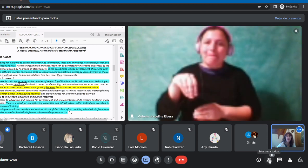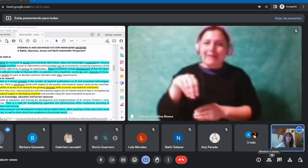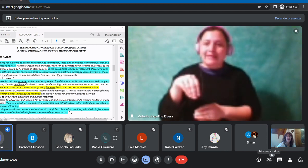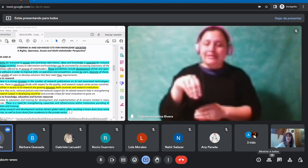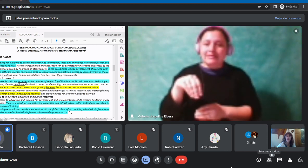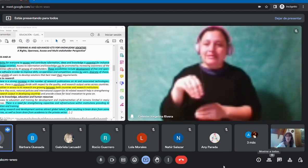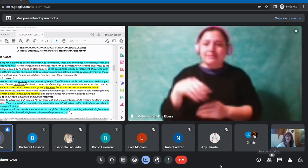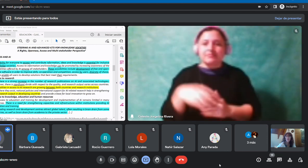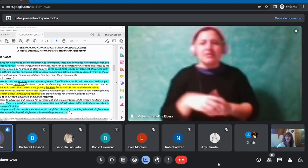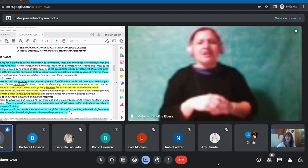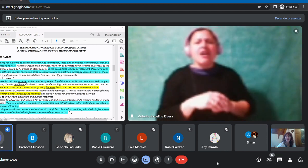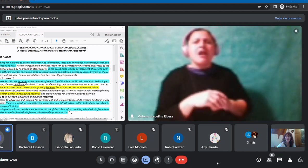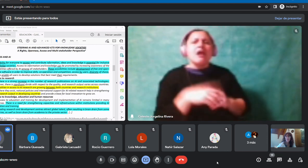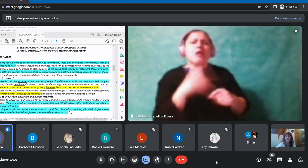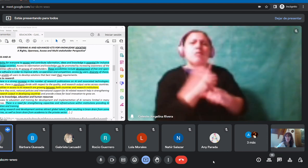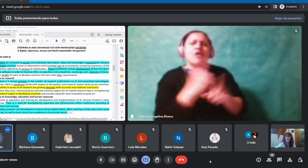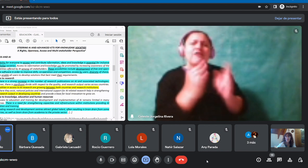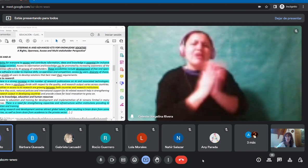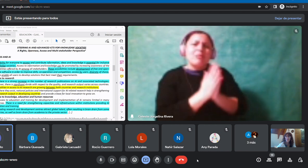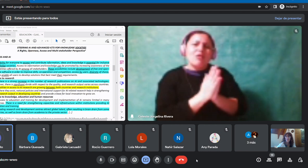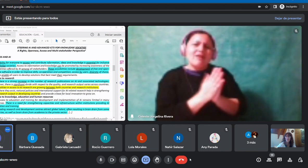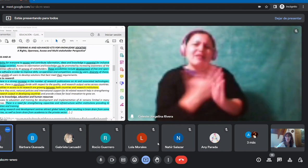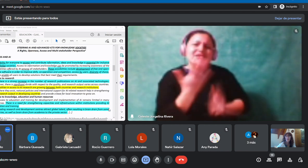Cinco minutitos más, por favor.